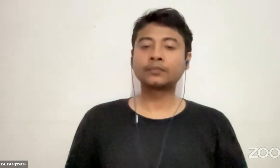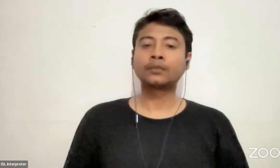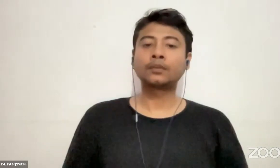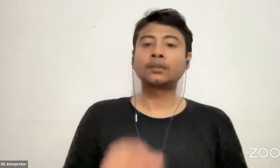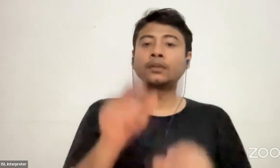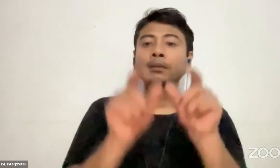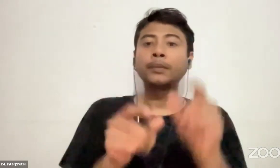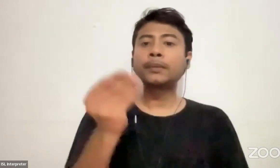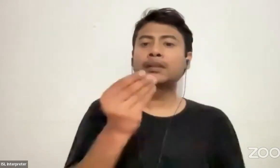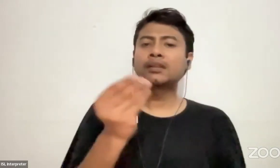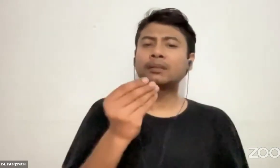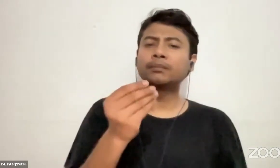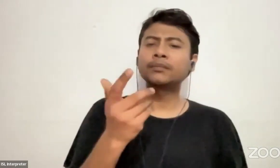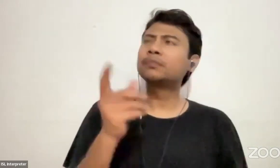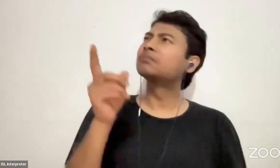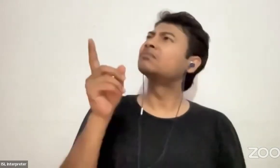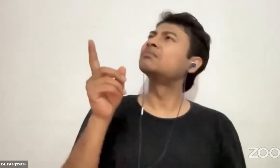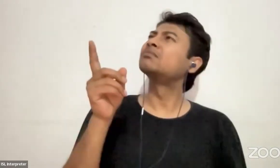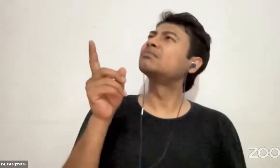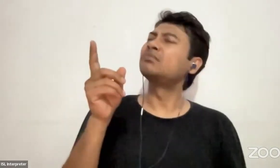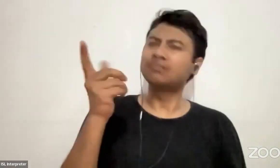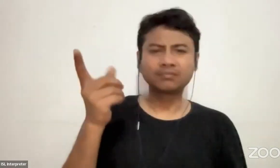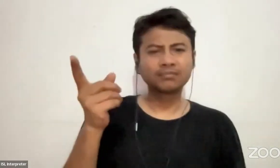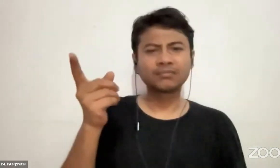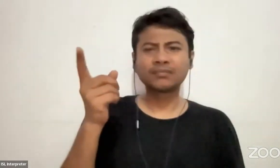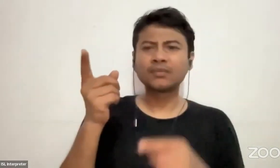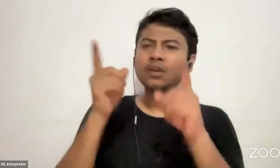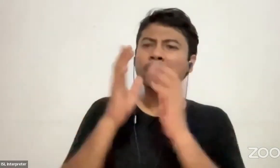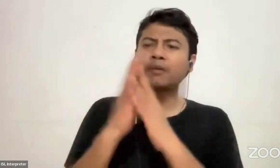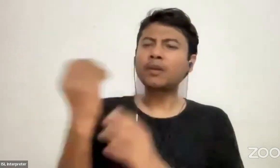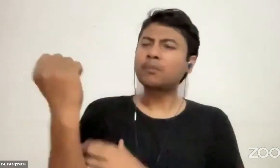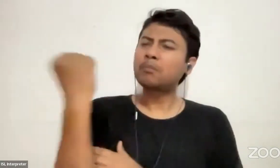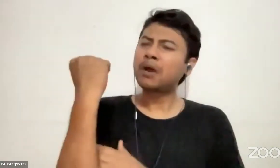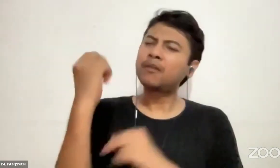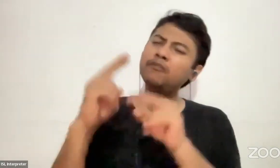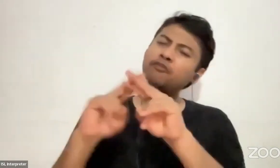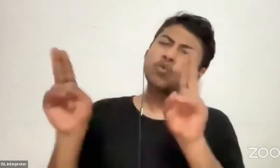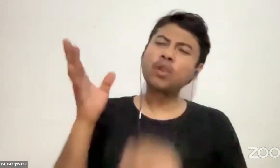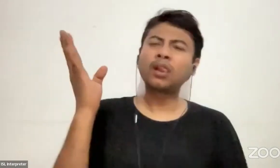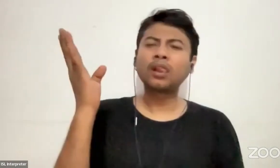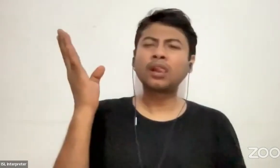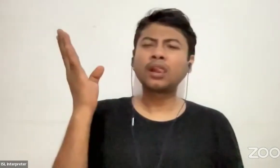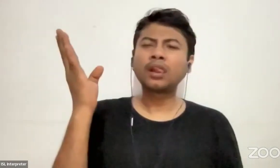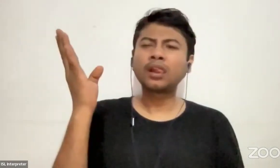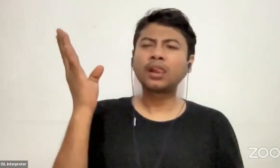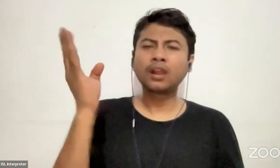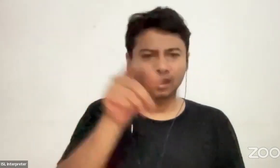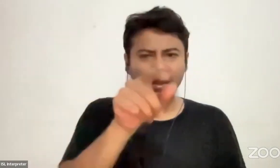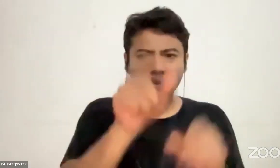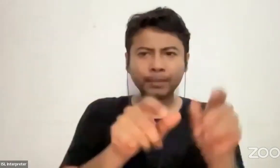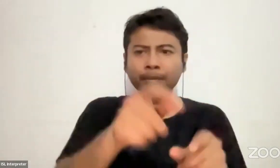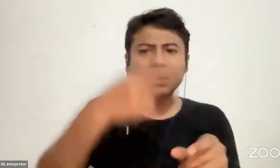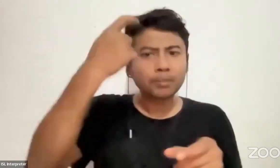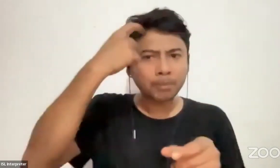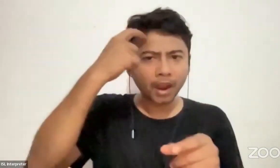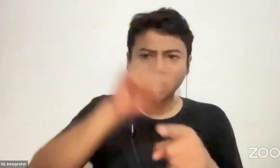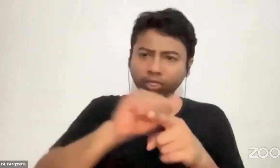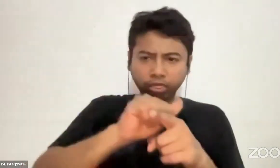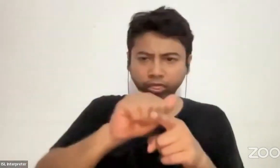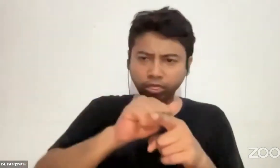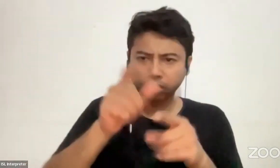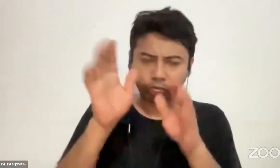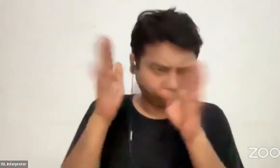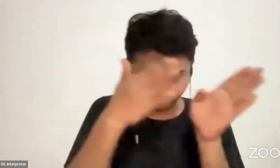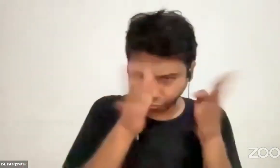जानने वाले हैं, तो आप लोगों को बुद्धि क्यों नहीं देते? आप उनको बुद्धि दो, वो क्यों जाते हैं